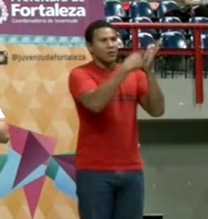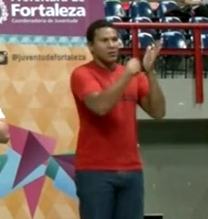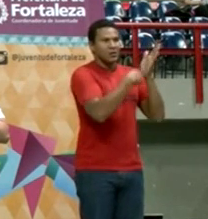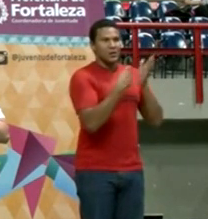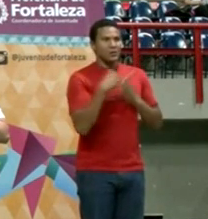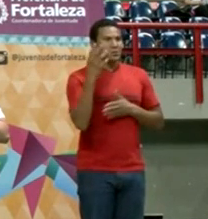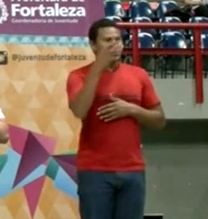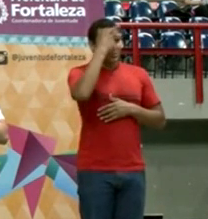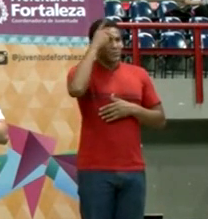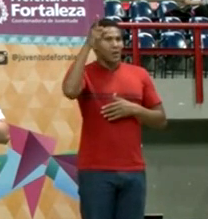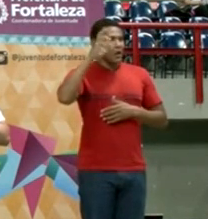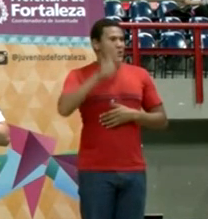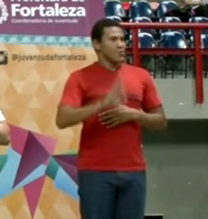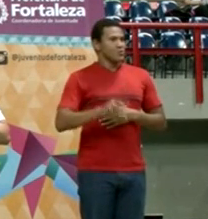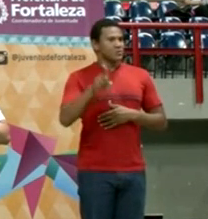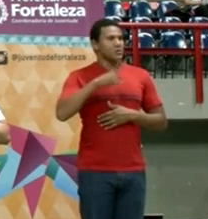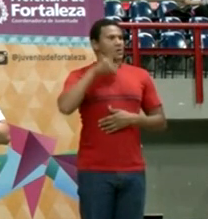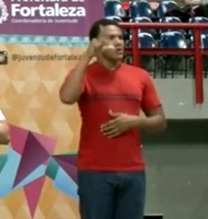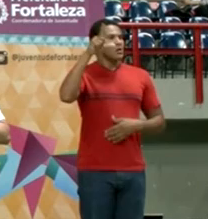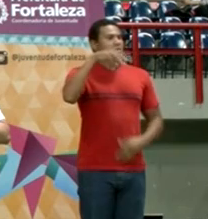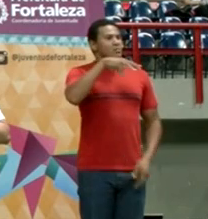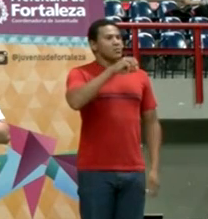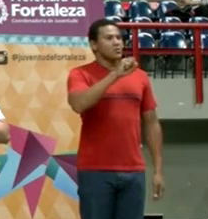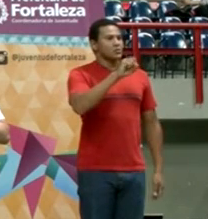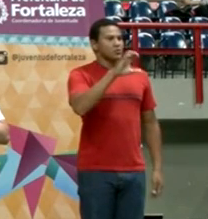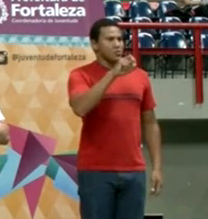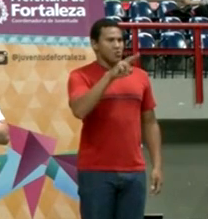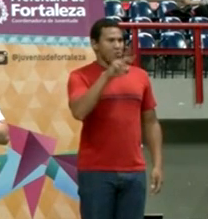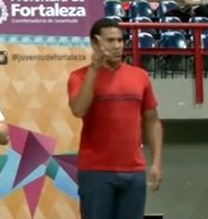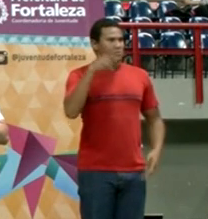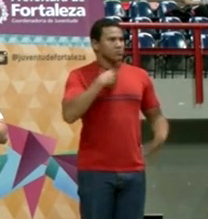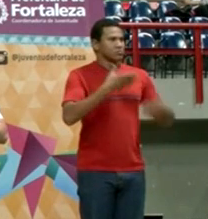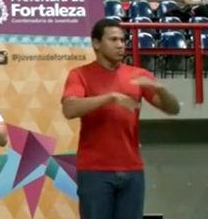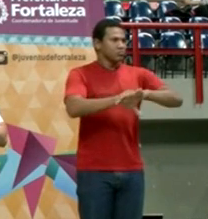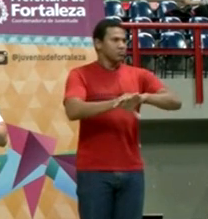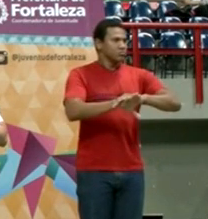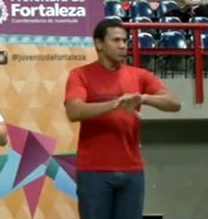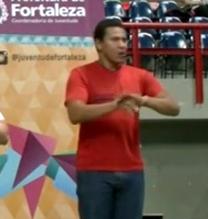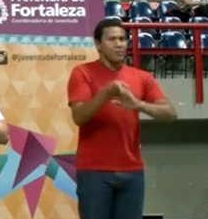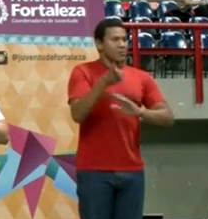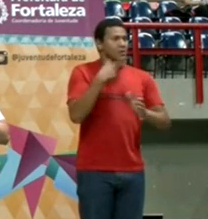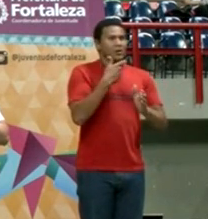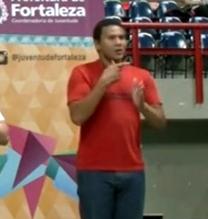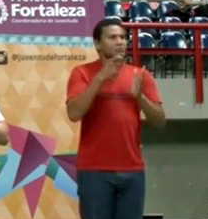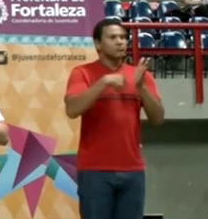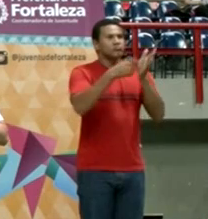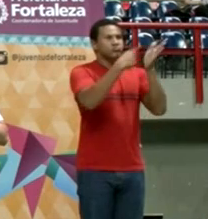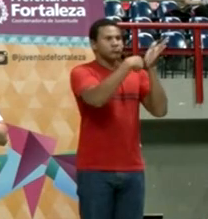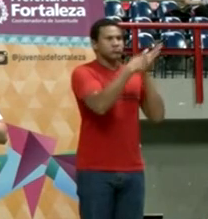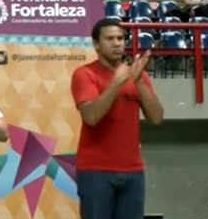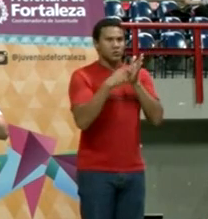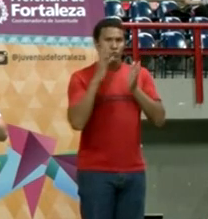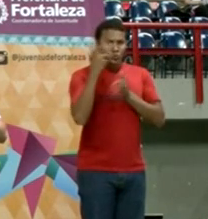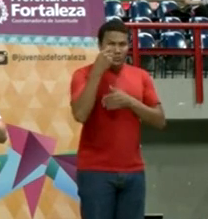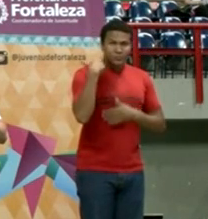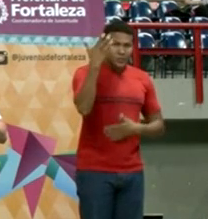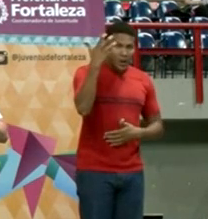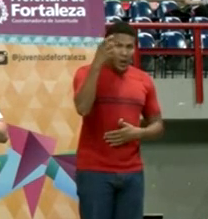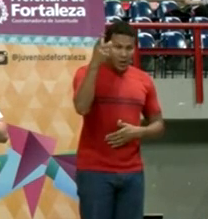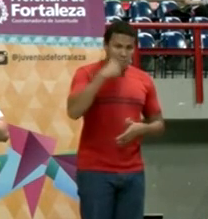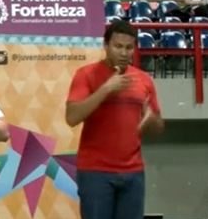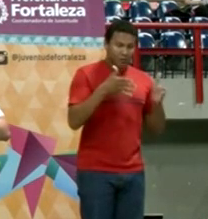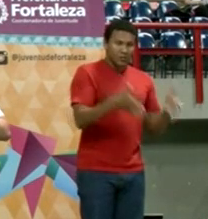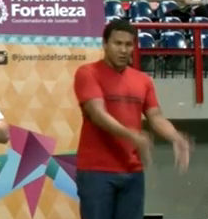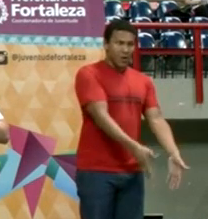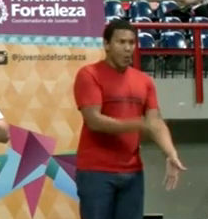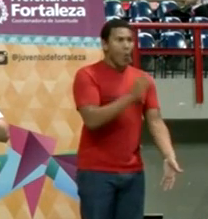tá? Tá em Moscou. Tá lá guardado e foi feito um plebiscito. Se a população queria que ele fosse